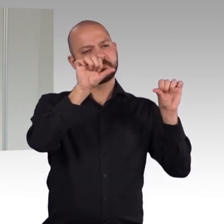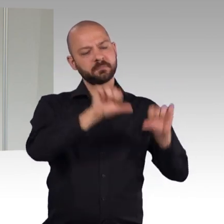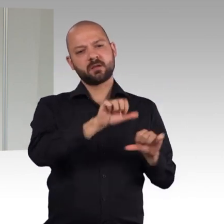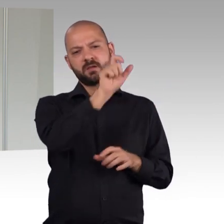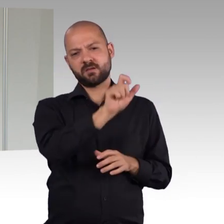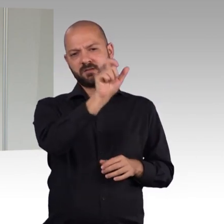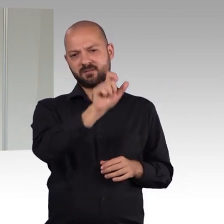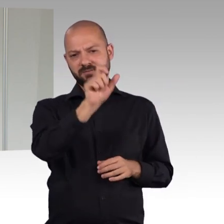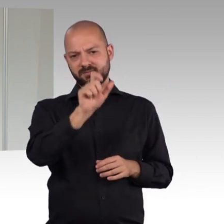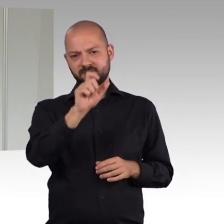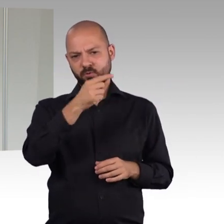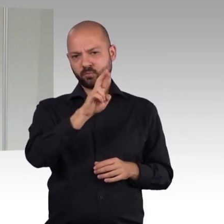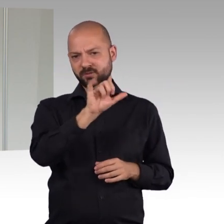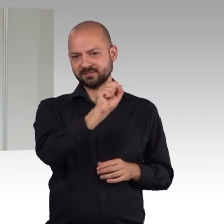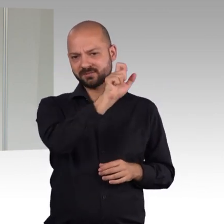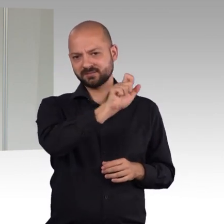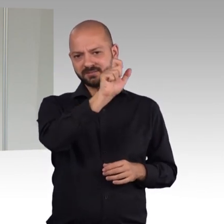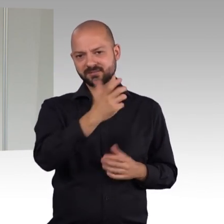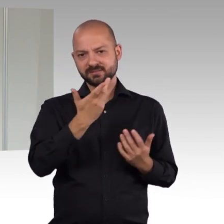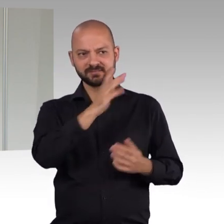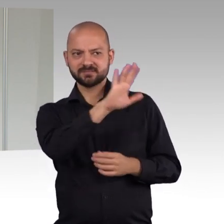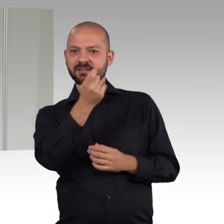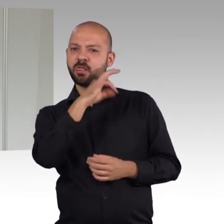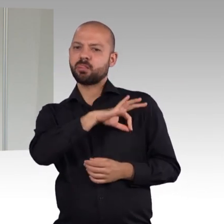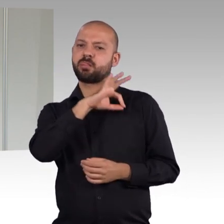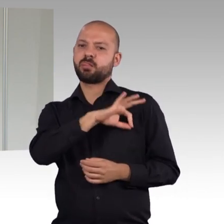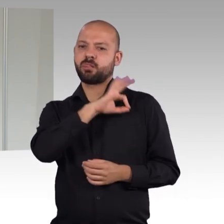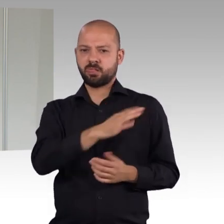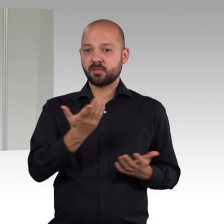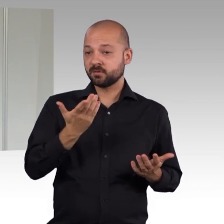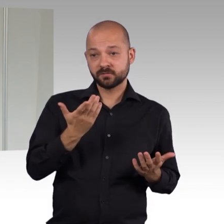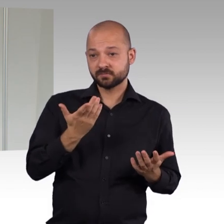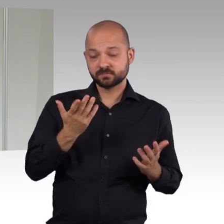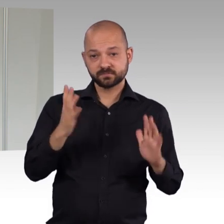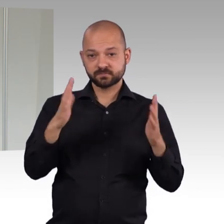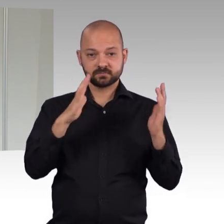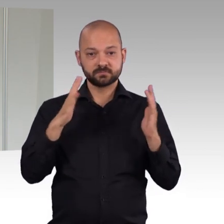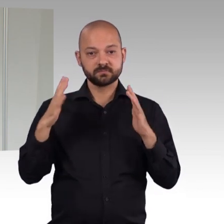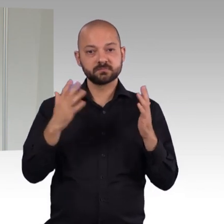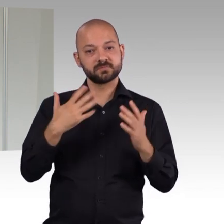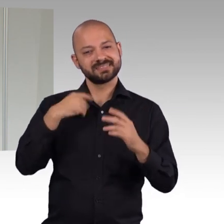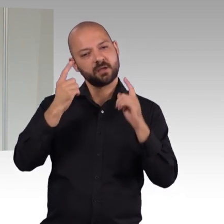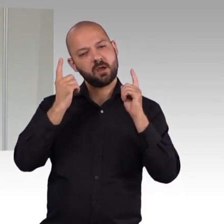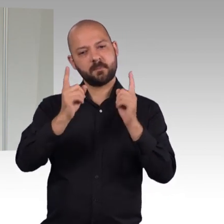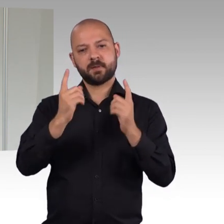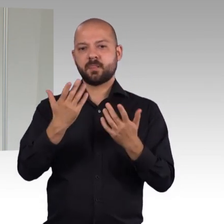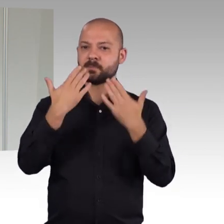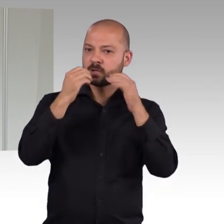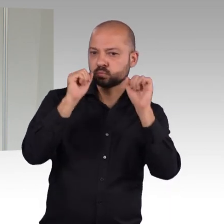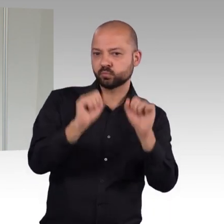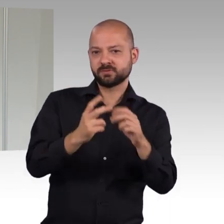die Mega-Herausforderung unserer Zeit und die Antworten liegen längst auf dem Tisch. Ausbau der Erneuerbaren, Kohleausstieg,